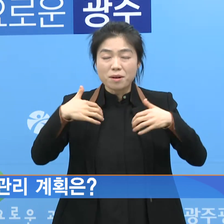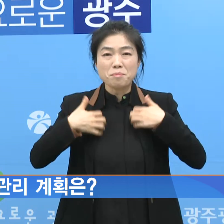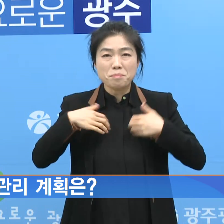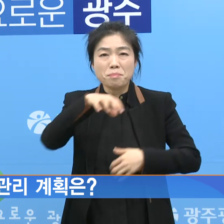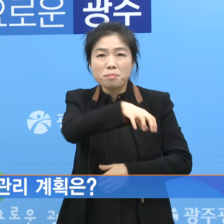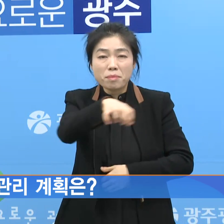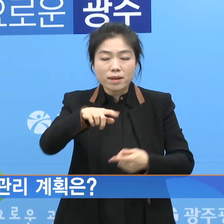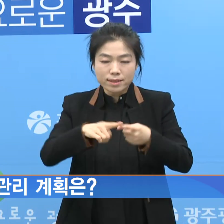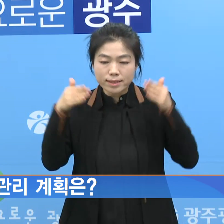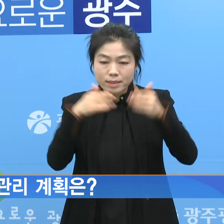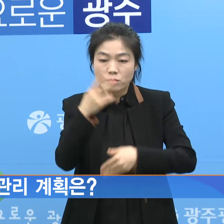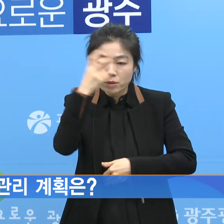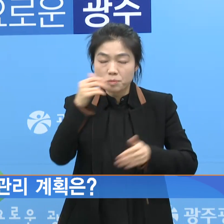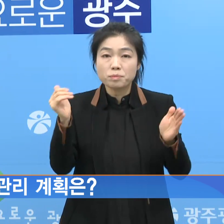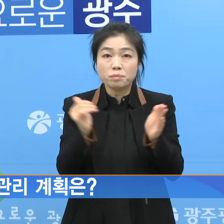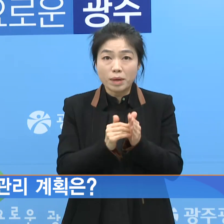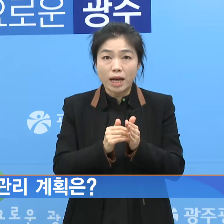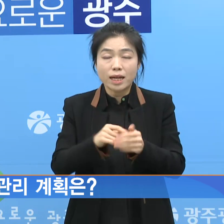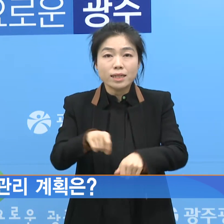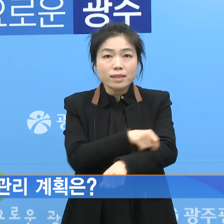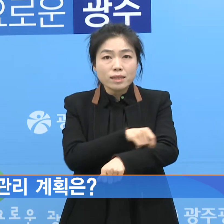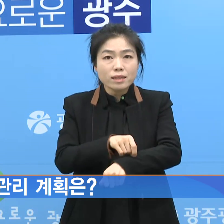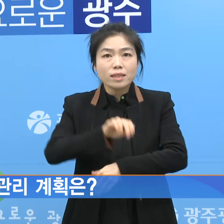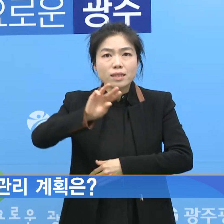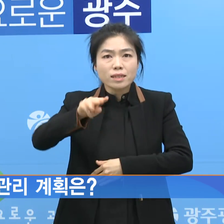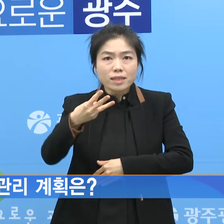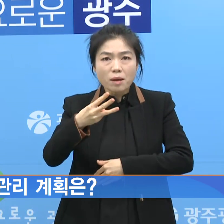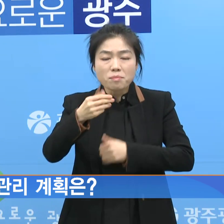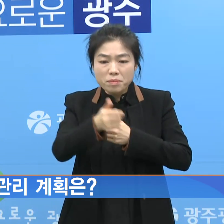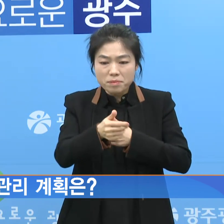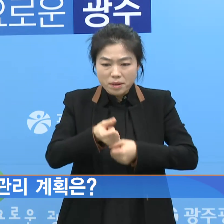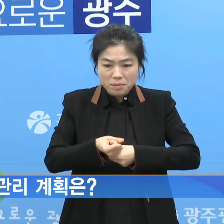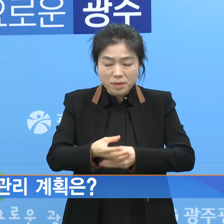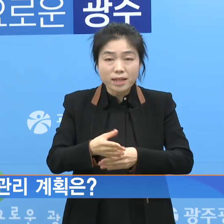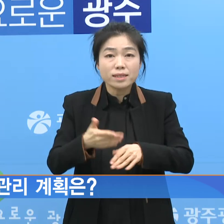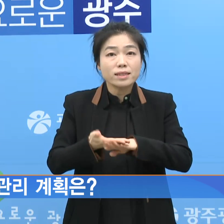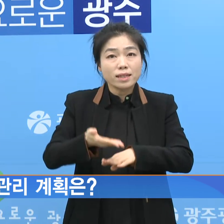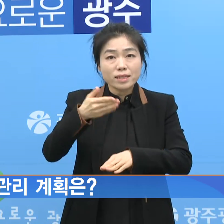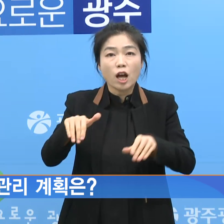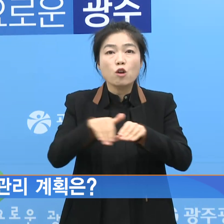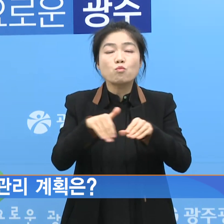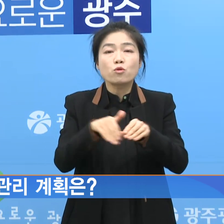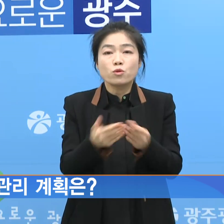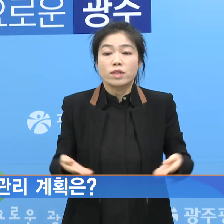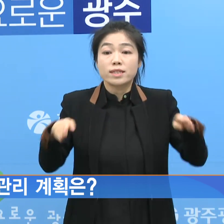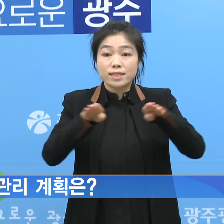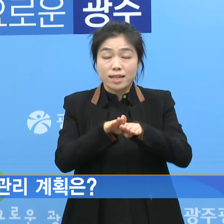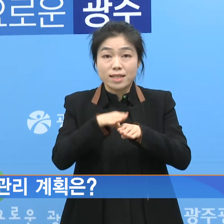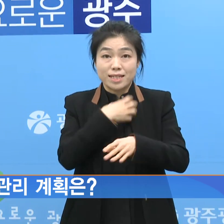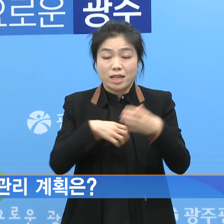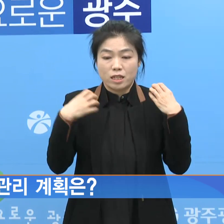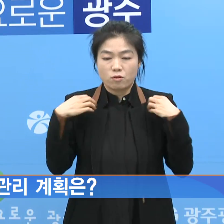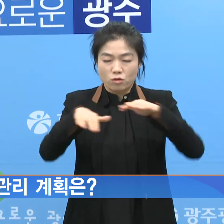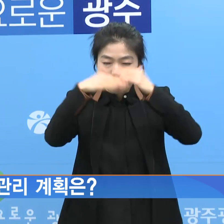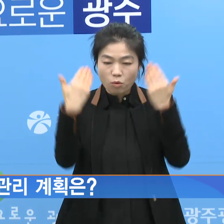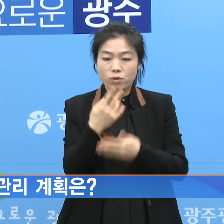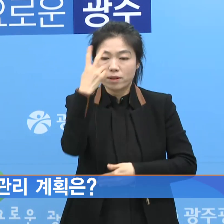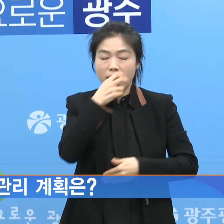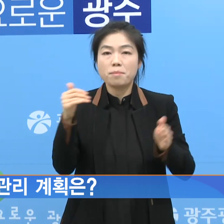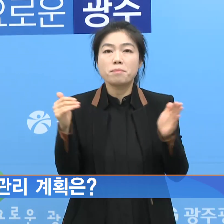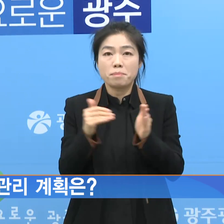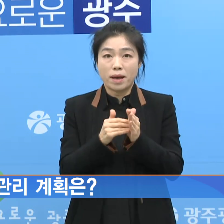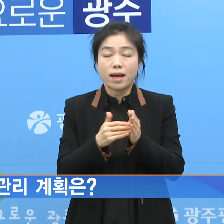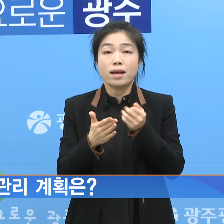집중적으로 점검하고요. 특히 300평방미터 이상 문화시설을 자치구에서 전수 조사를 했습니다.